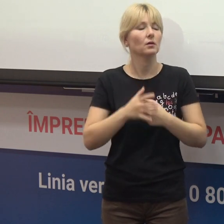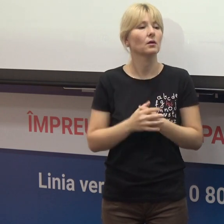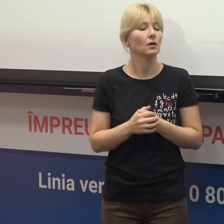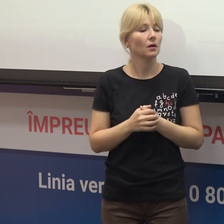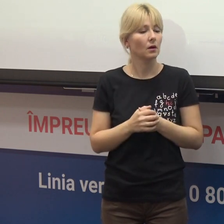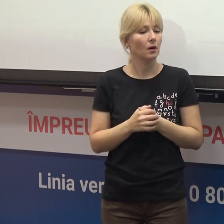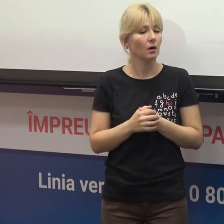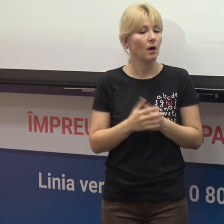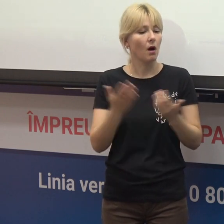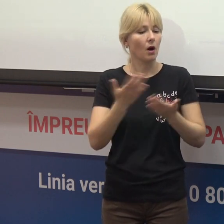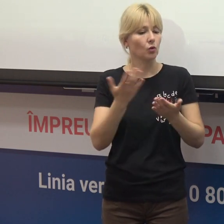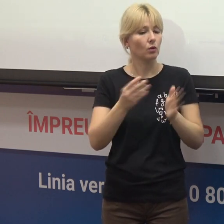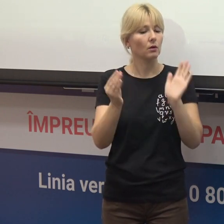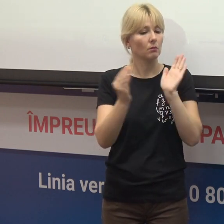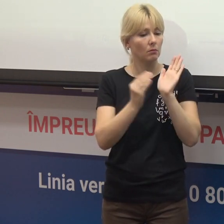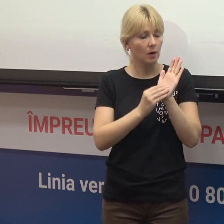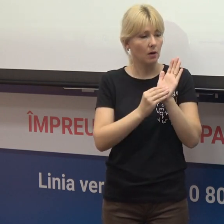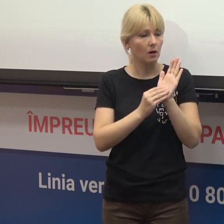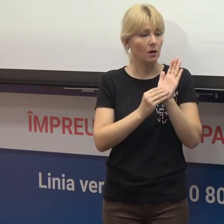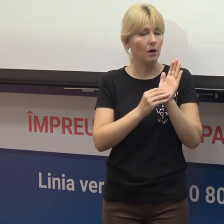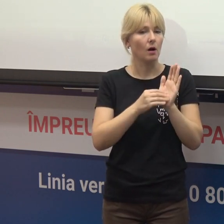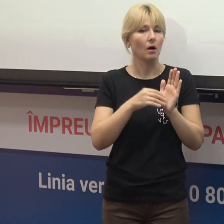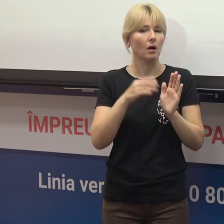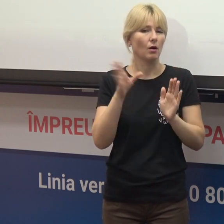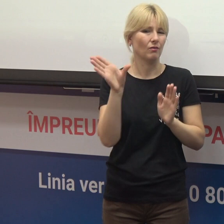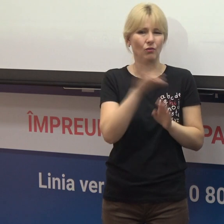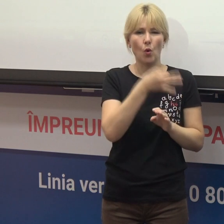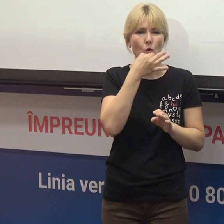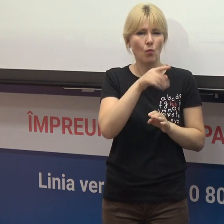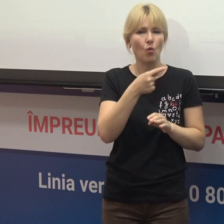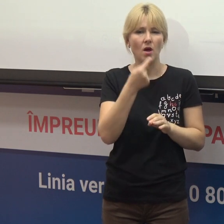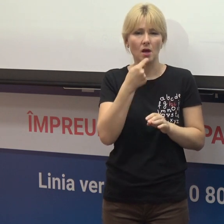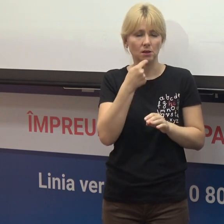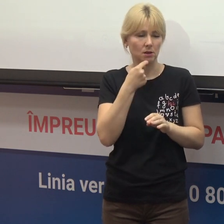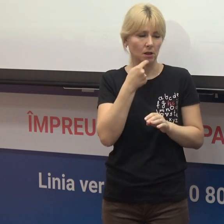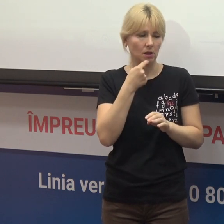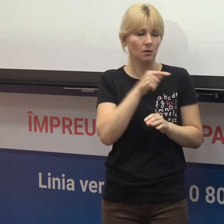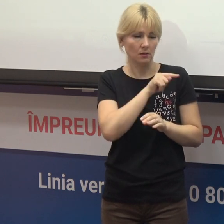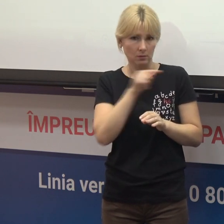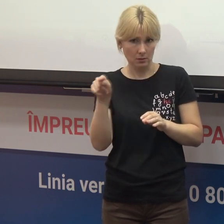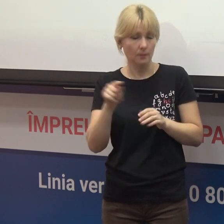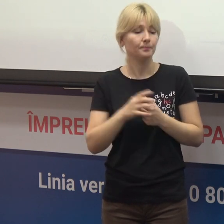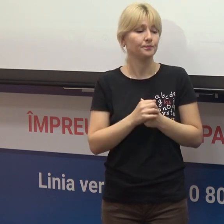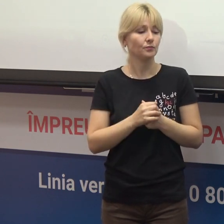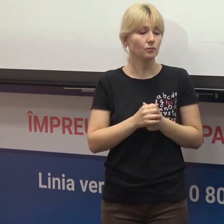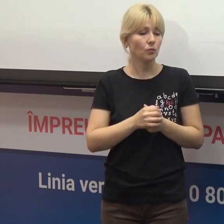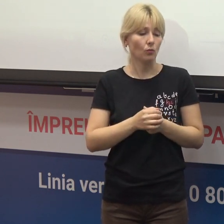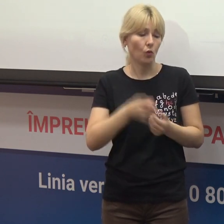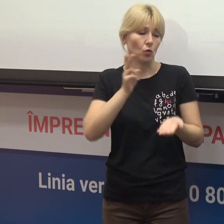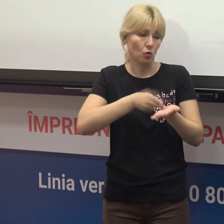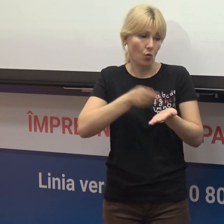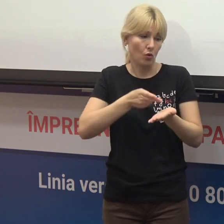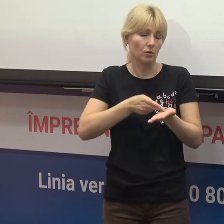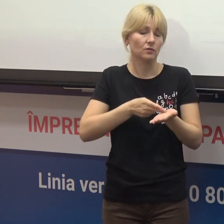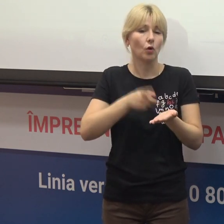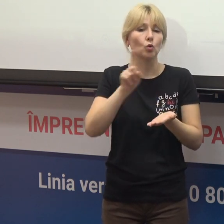anti-COVID-19, care va fi prezentat în una din limbile română, engleză, franceză, germană, italiană sau rusă. Dovada imunizării este